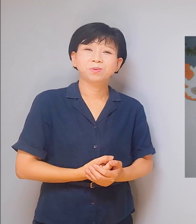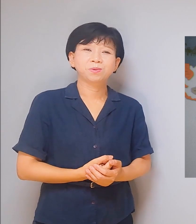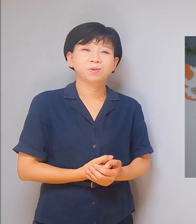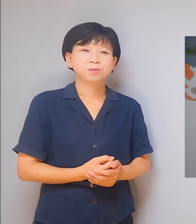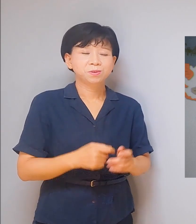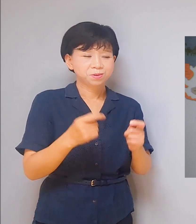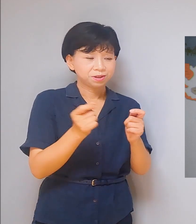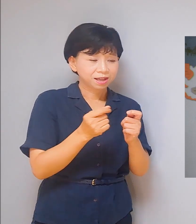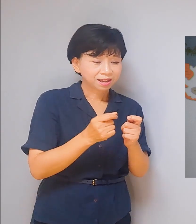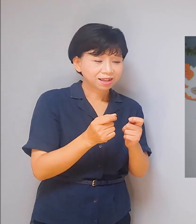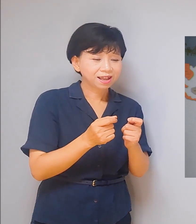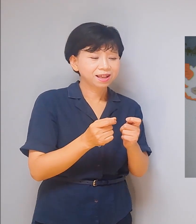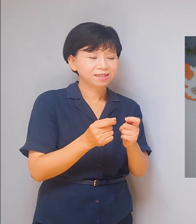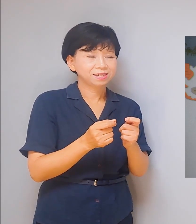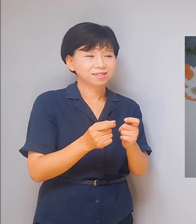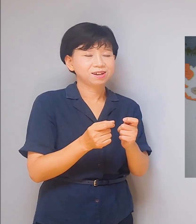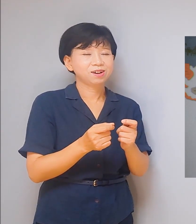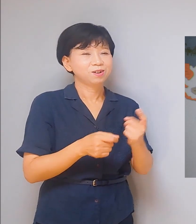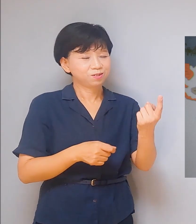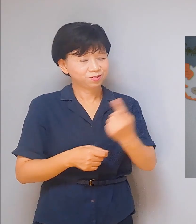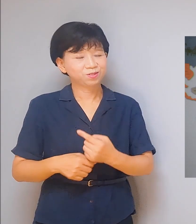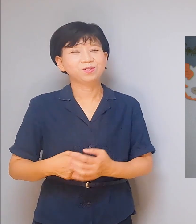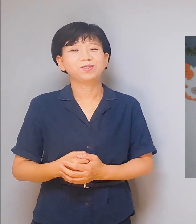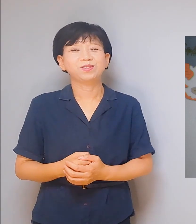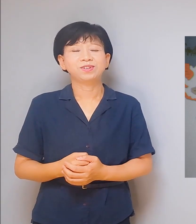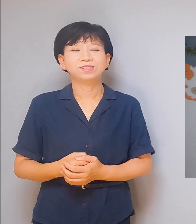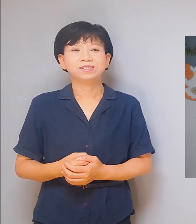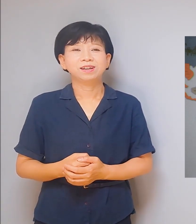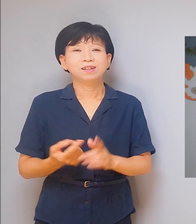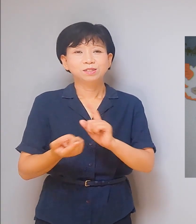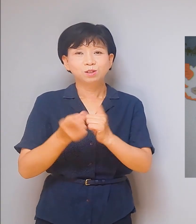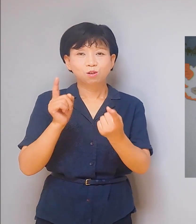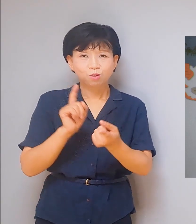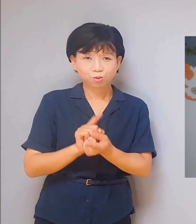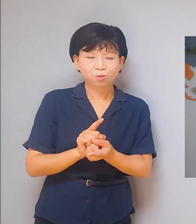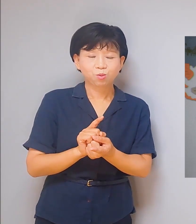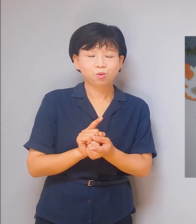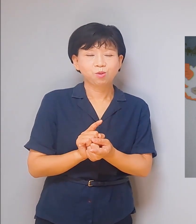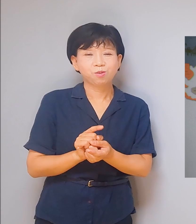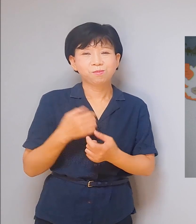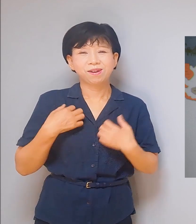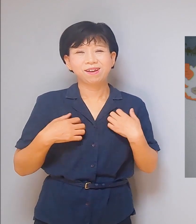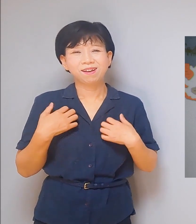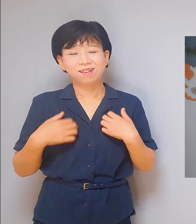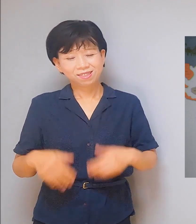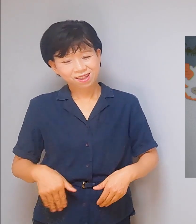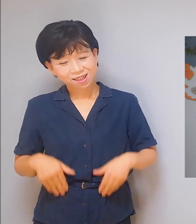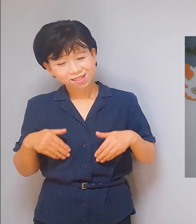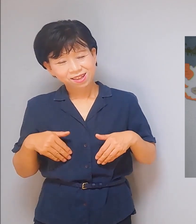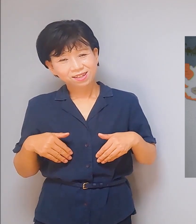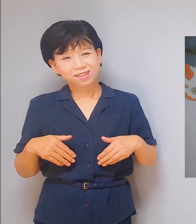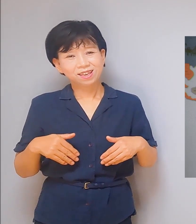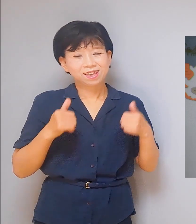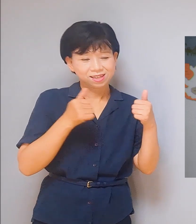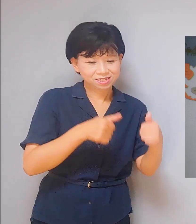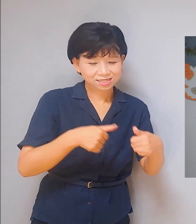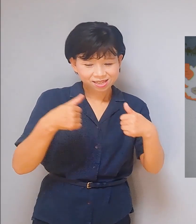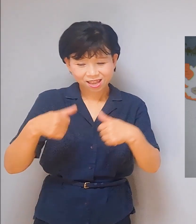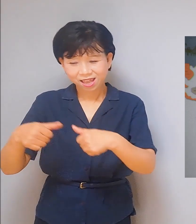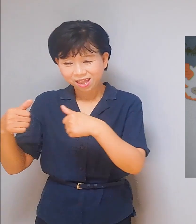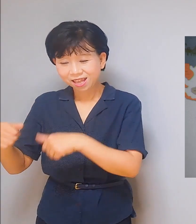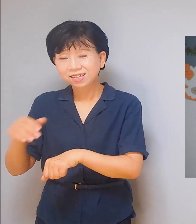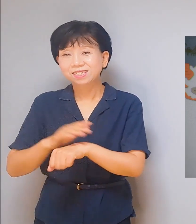오신 분들도 또 계신 것 같습니다. 우리 옆에 분들 앞뒤 분들 보시고 우리 반갑게 따뜻하게 또 우리 인사 나누시겠습니다.